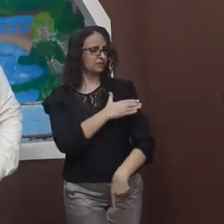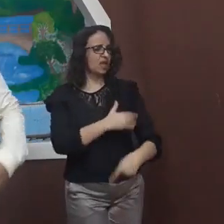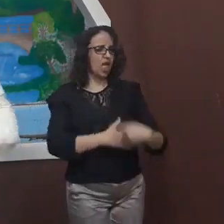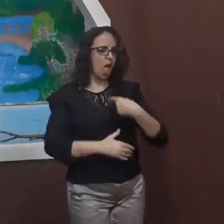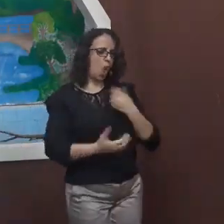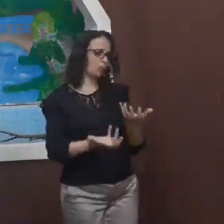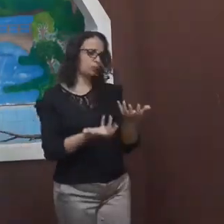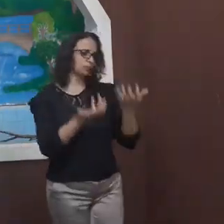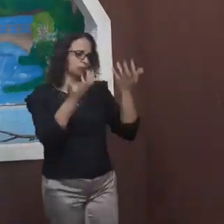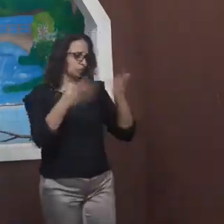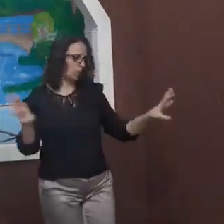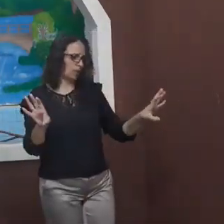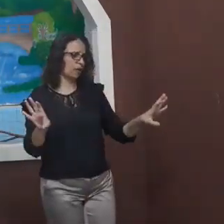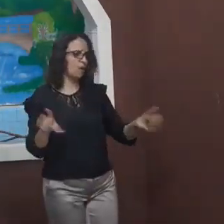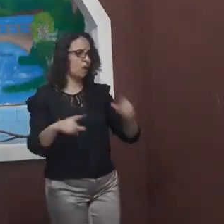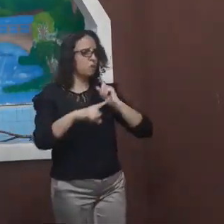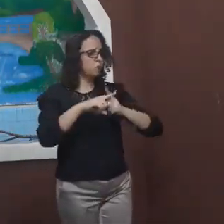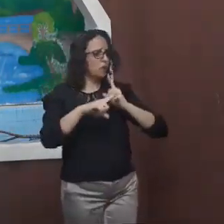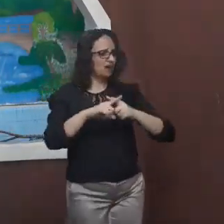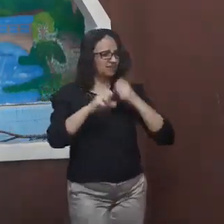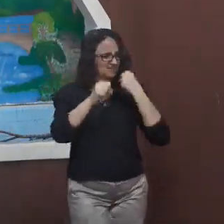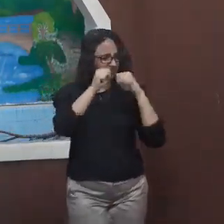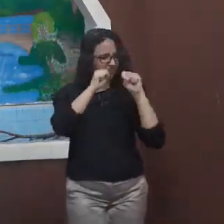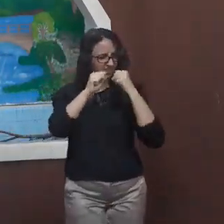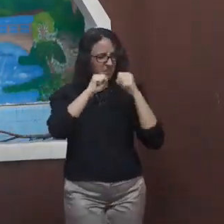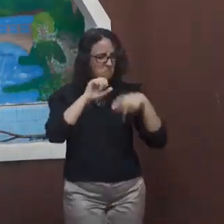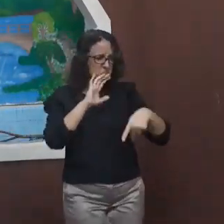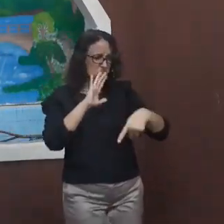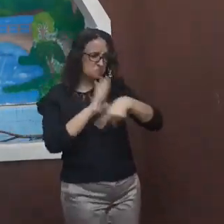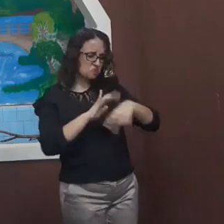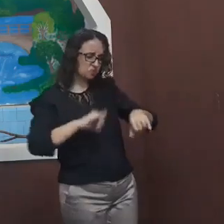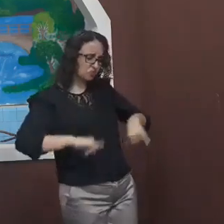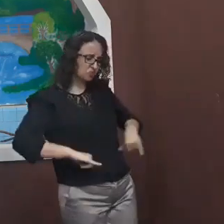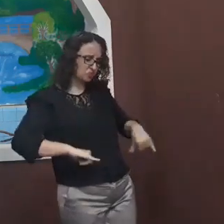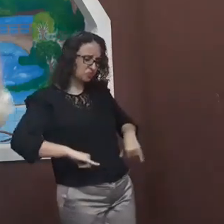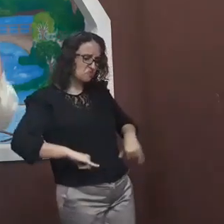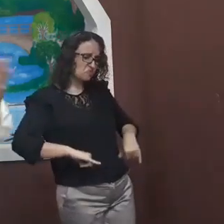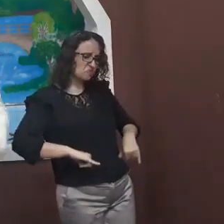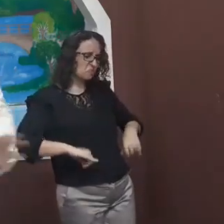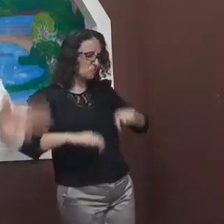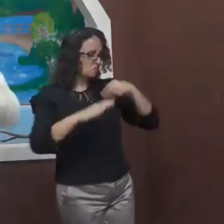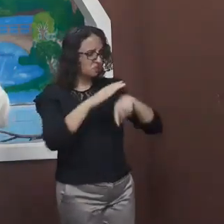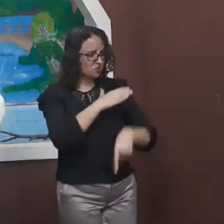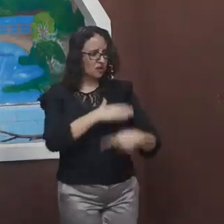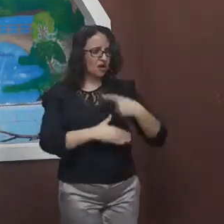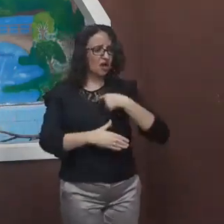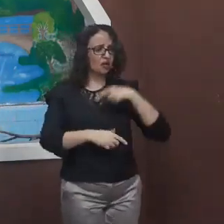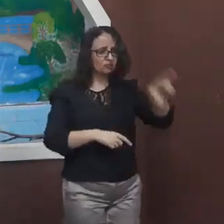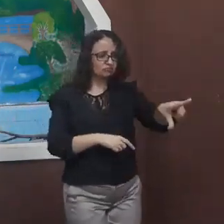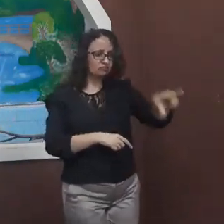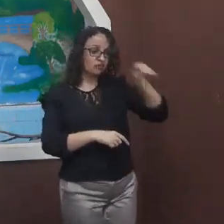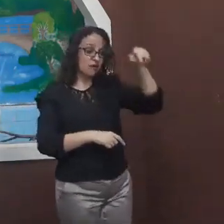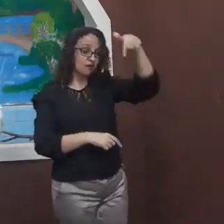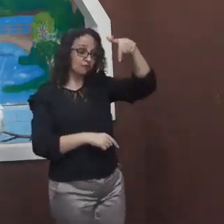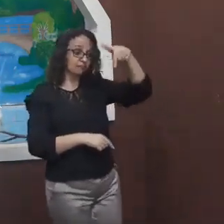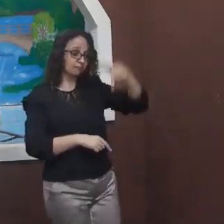queria, porque os salmos mais profundos de Davi são frutos de um grande sofrimento. Então, eu prefiro estar aqui sem